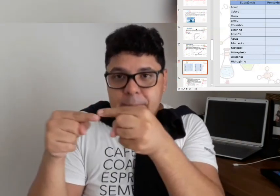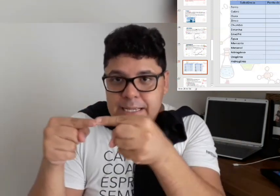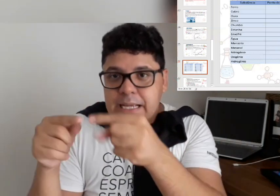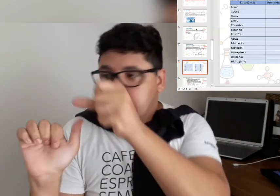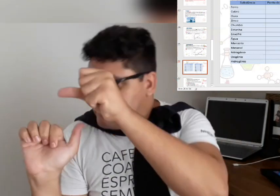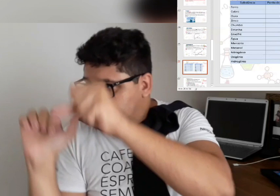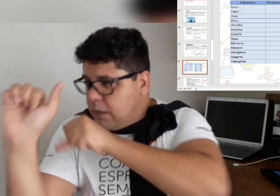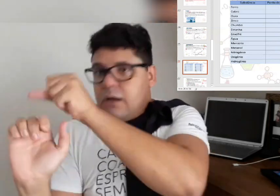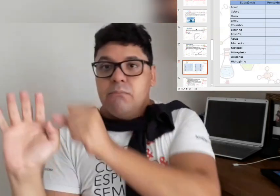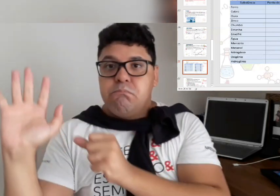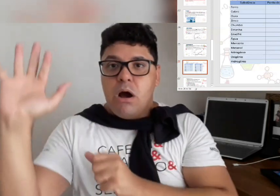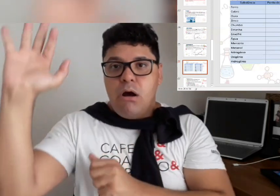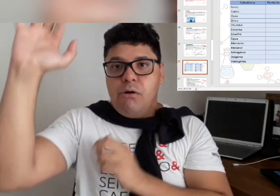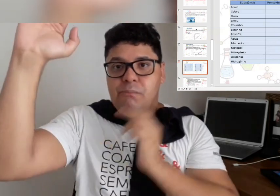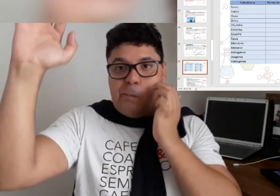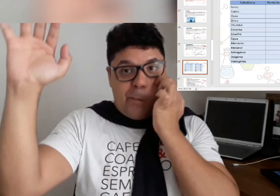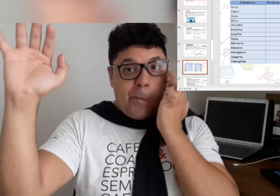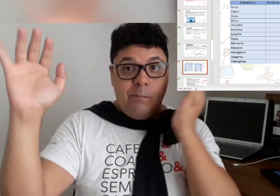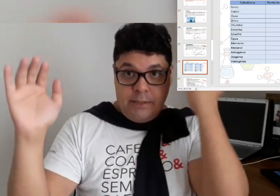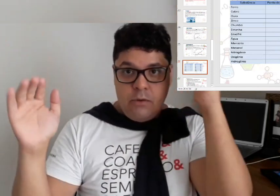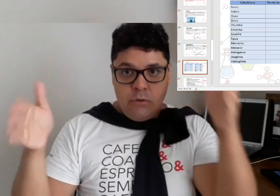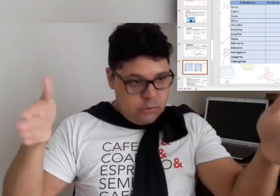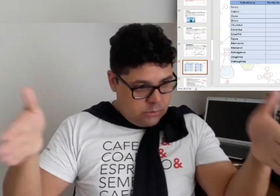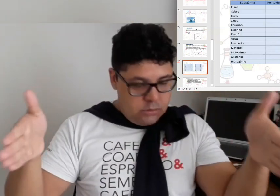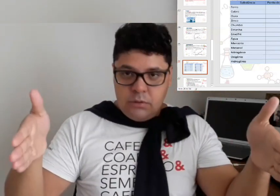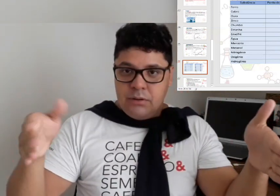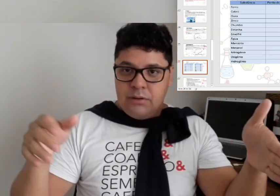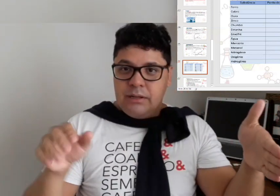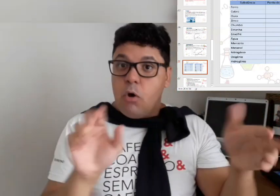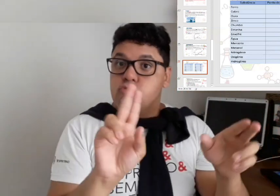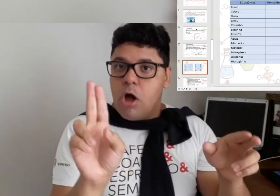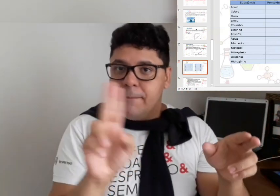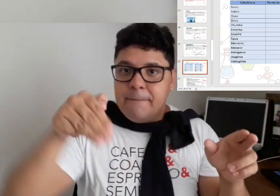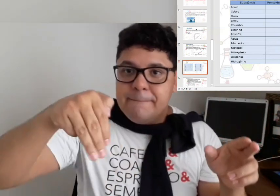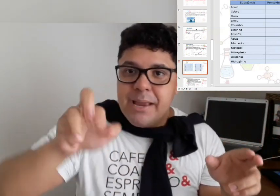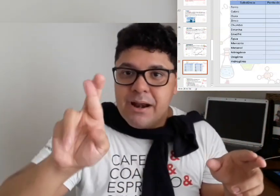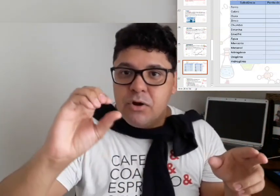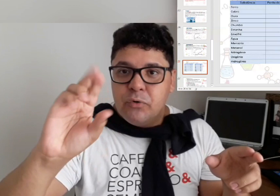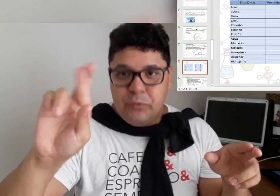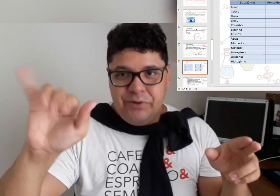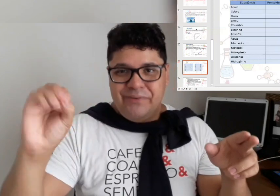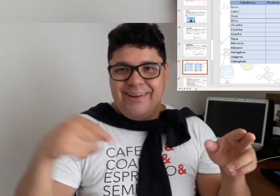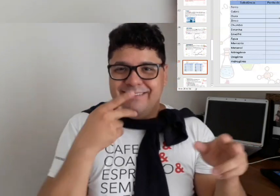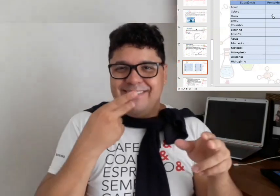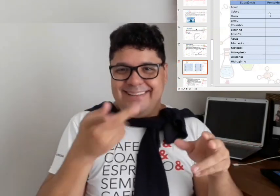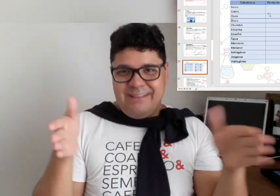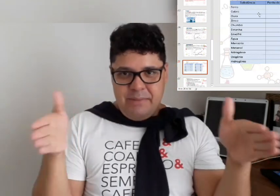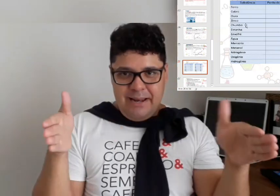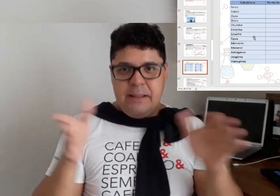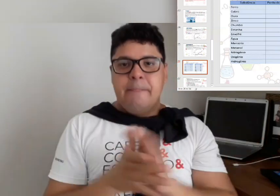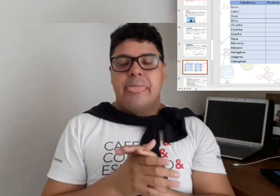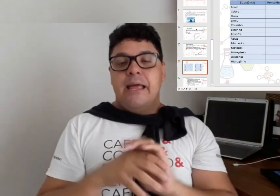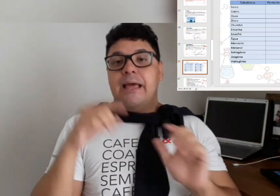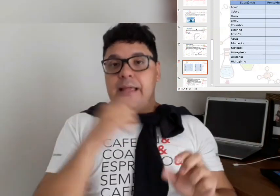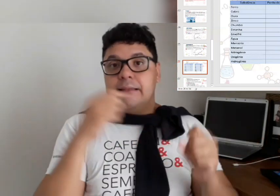estado físico em qualquer temperatura, tá? O estado físico das substâncias em qualquer temperatura. A gente só pode fazer isso